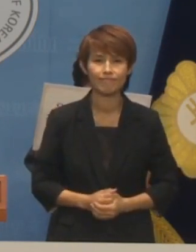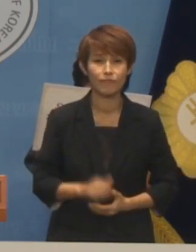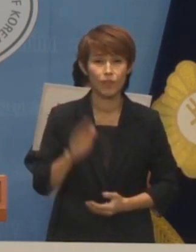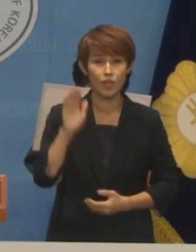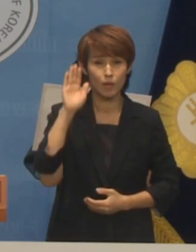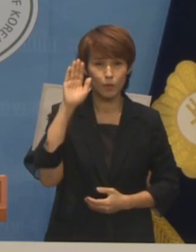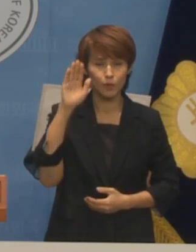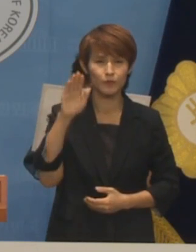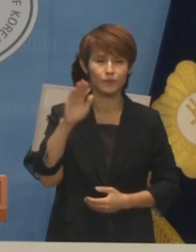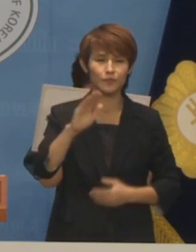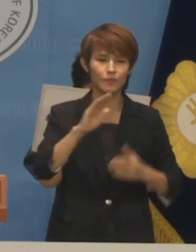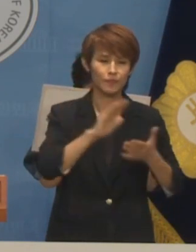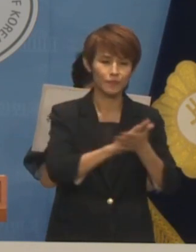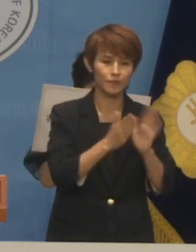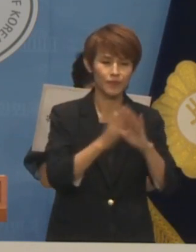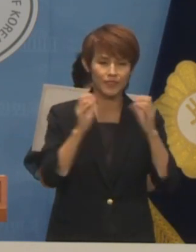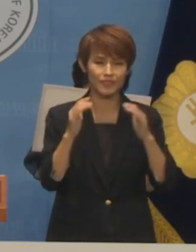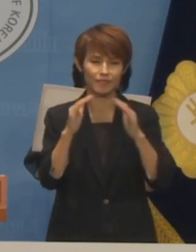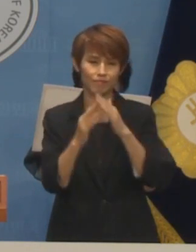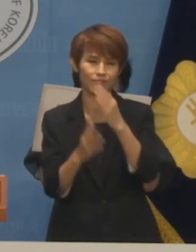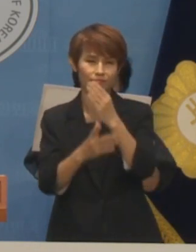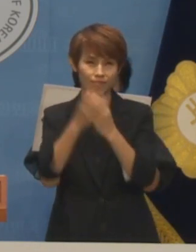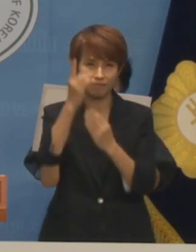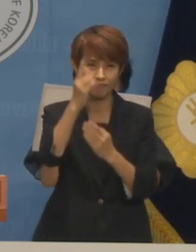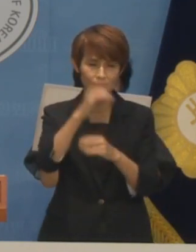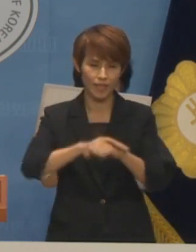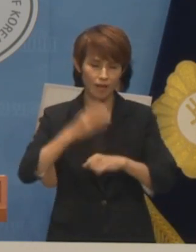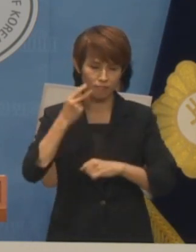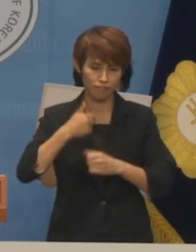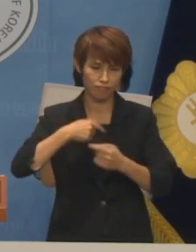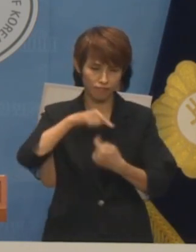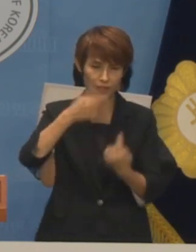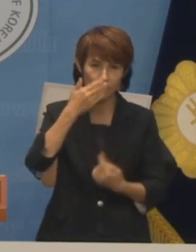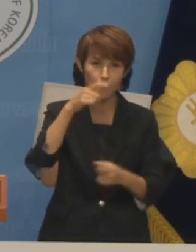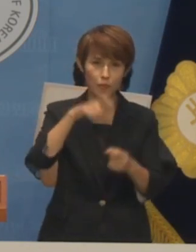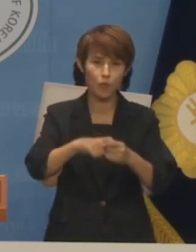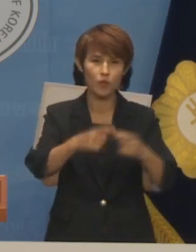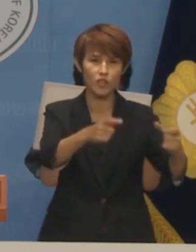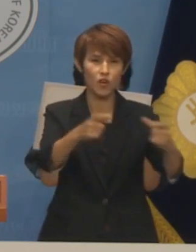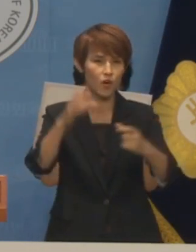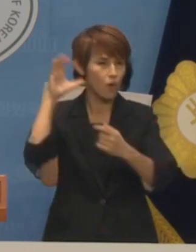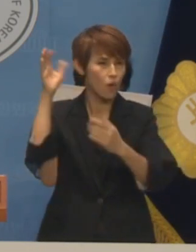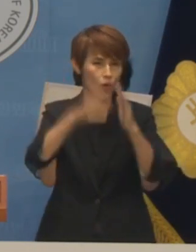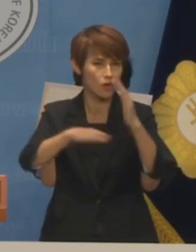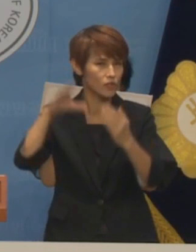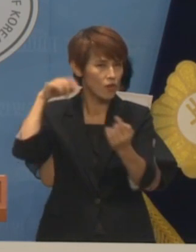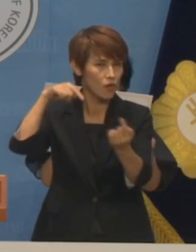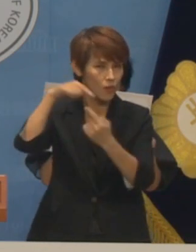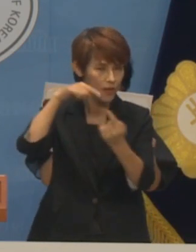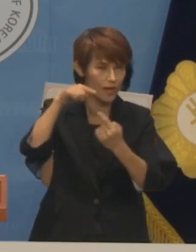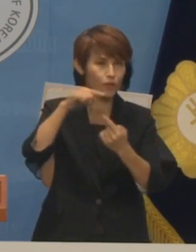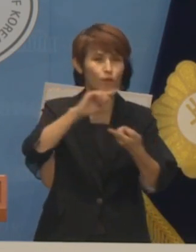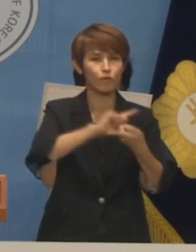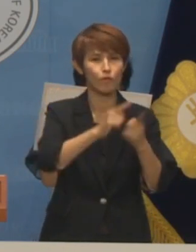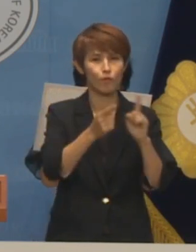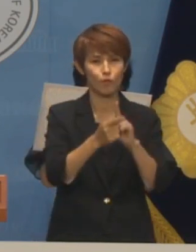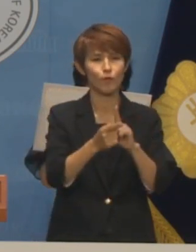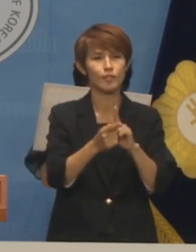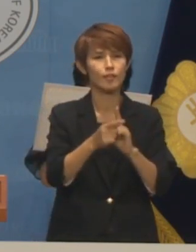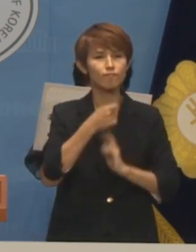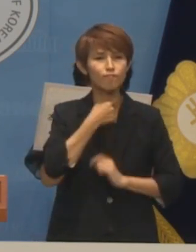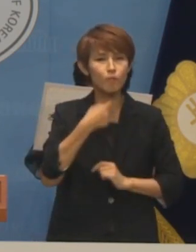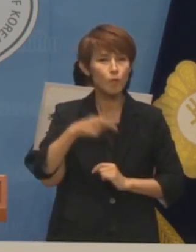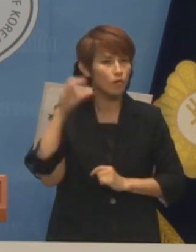앞으로는 유보 통합의 안착을 위해서 지역별 공청회 등 다양한 이해관계자의